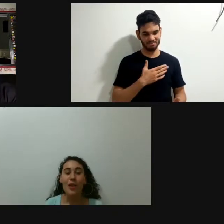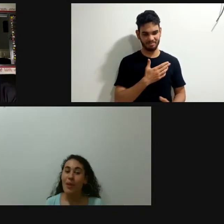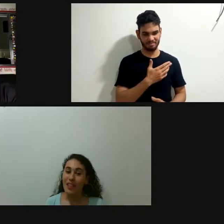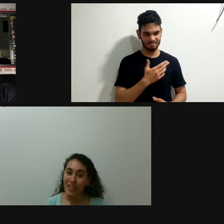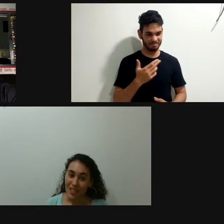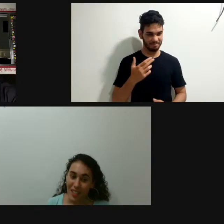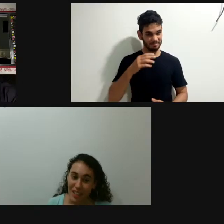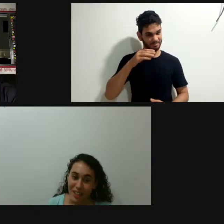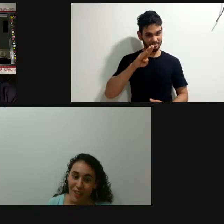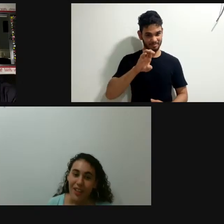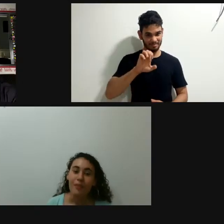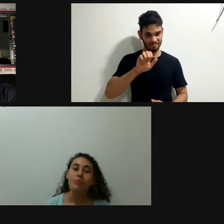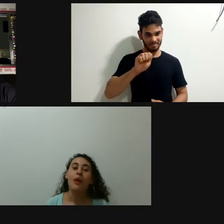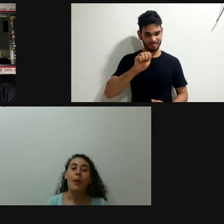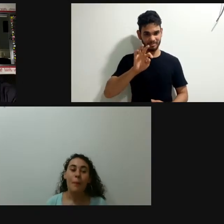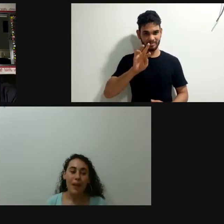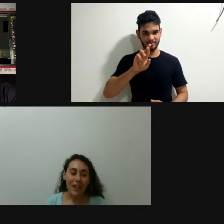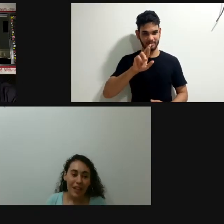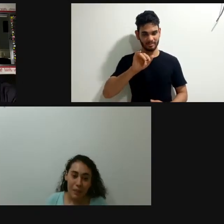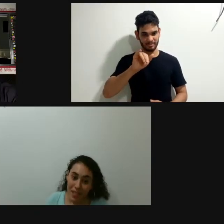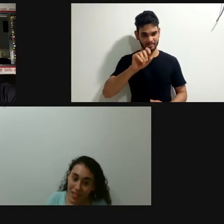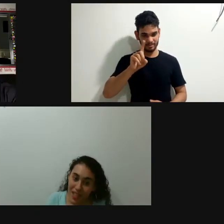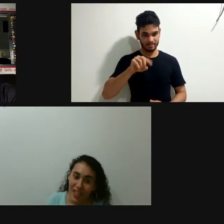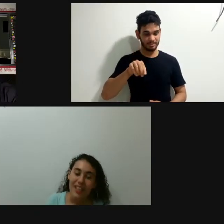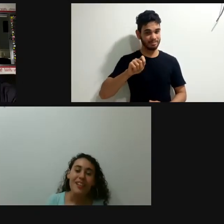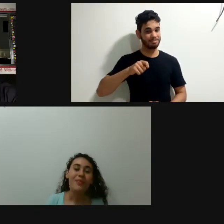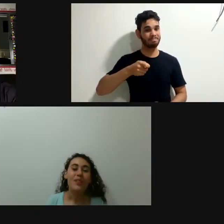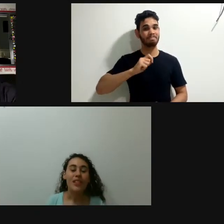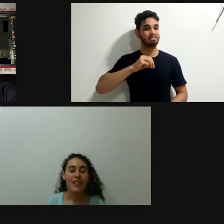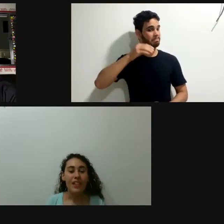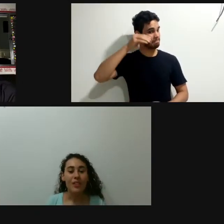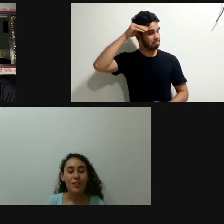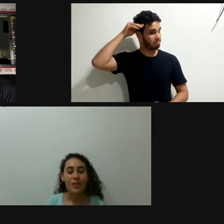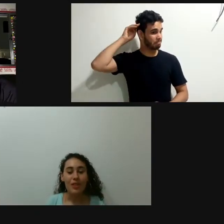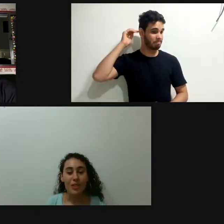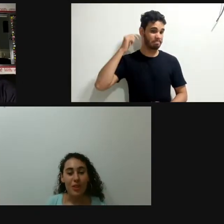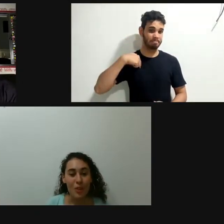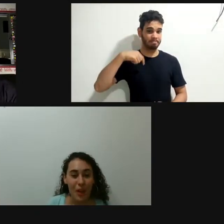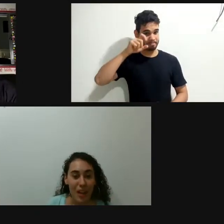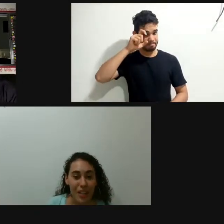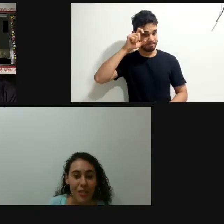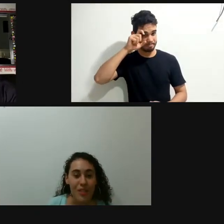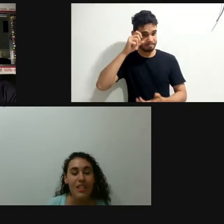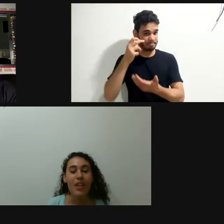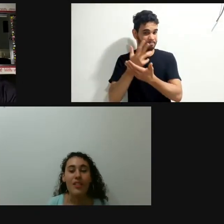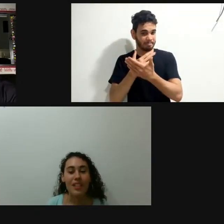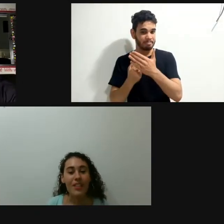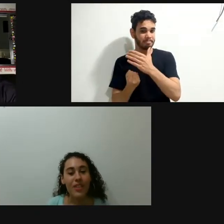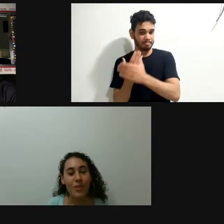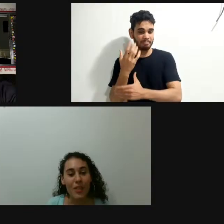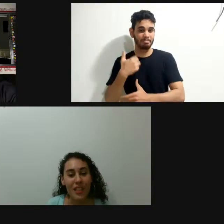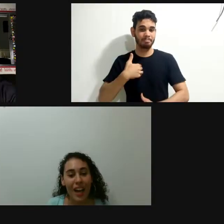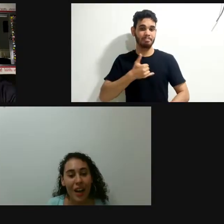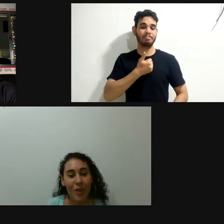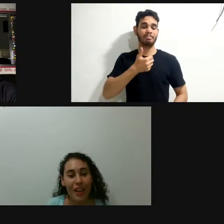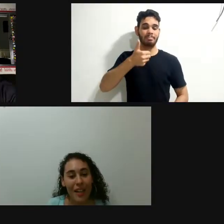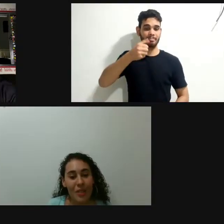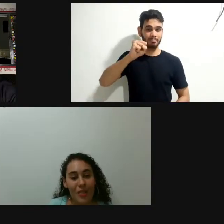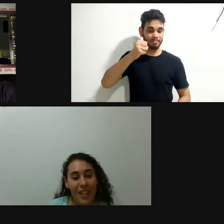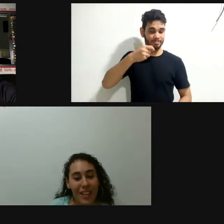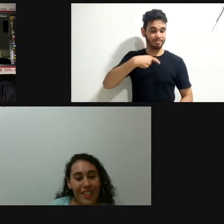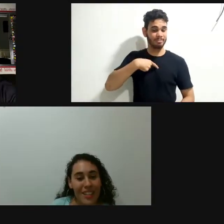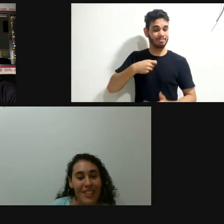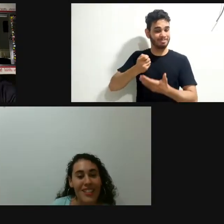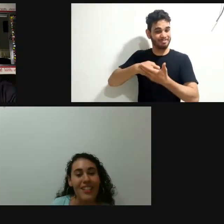eu sou a Beatriz Sândola, mangaka brasileira, tenho 18 anos e eu escrevi um mangá com